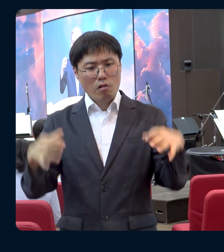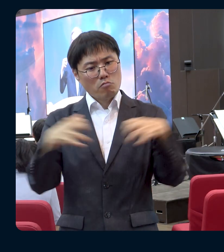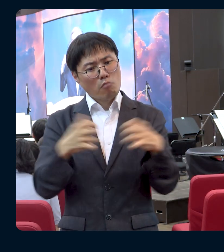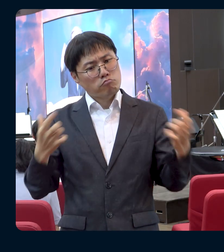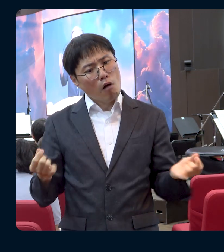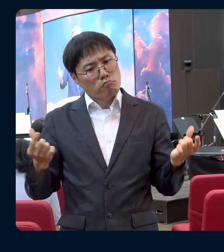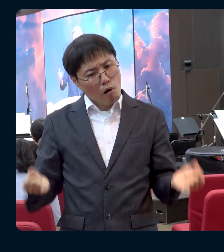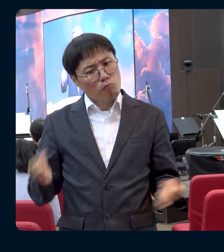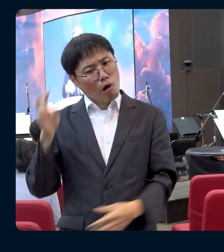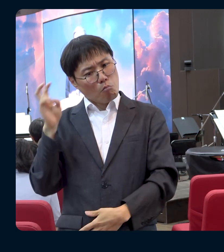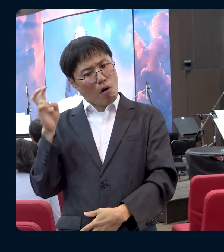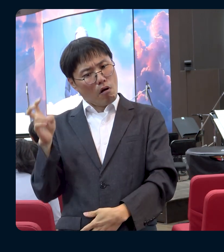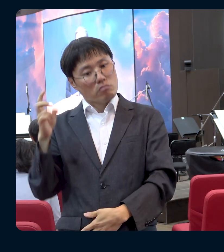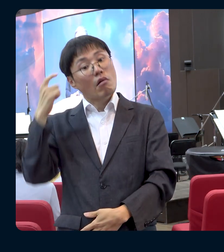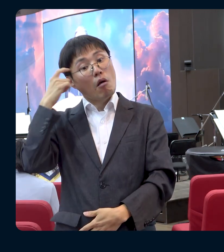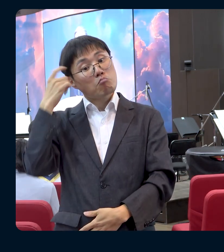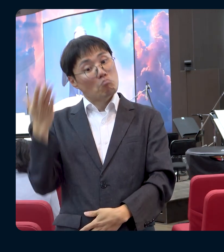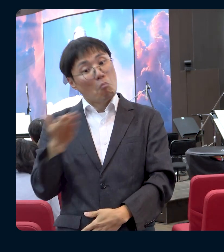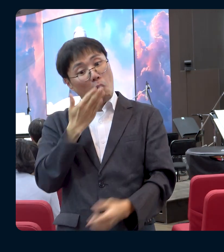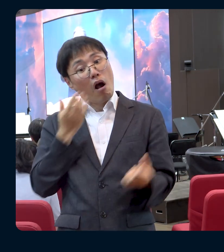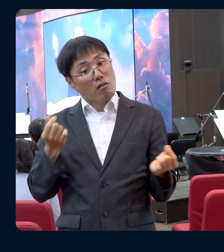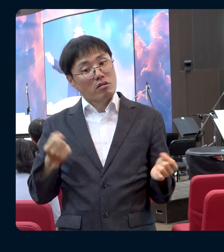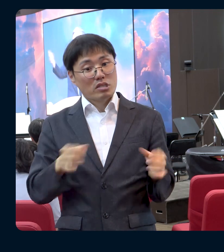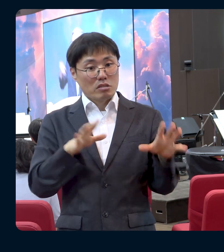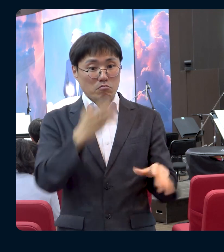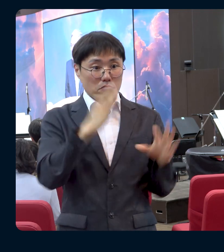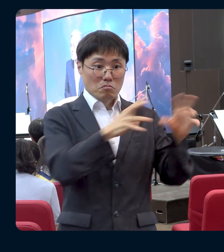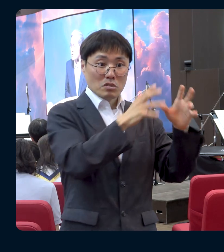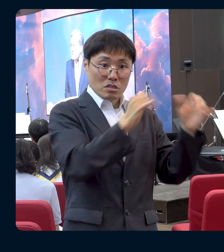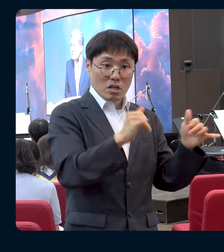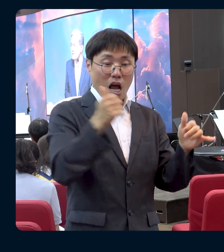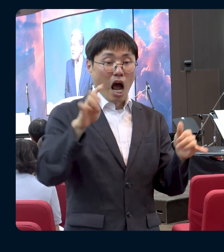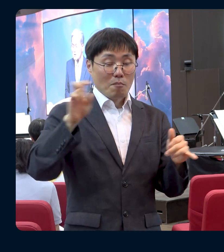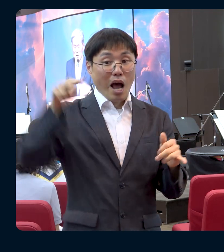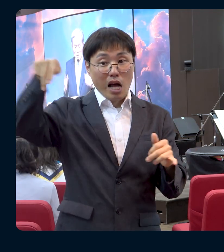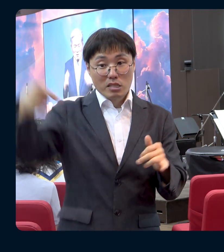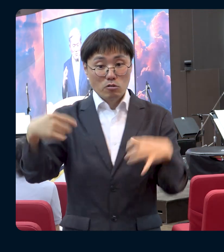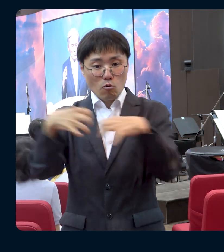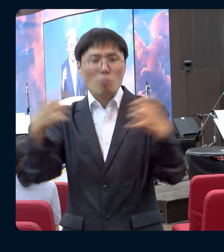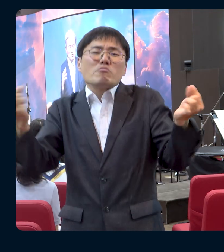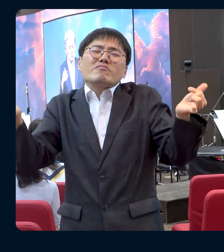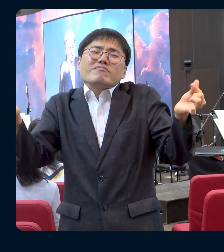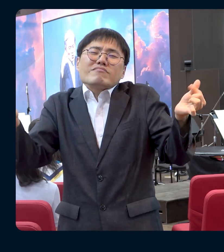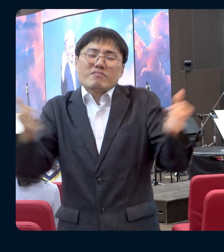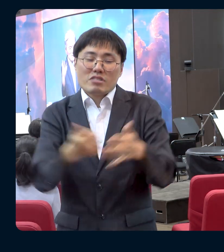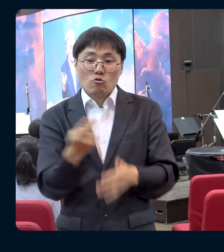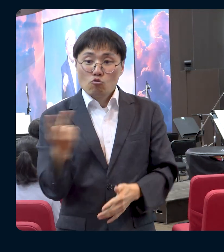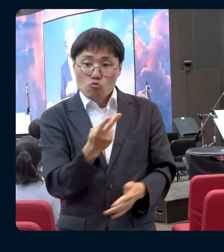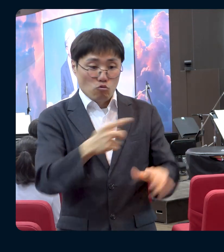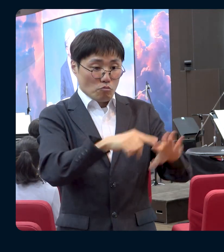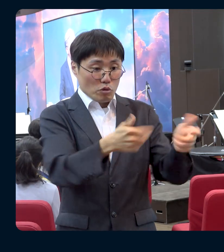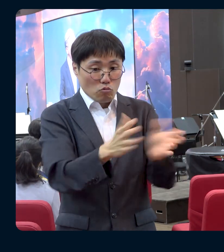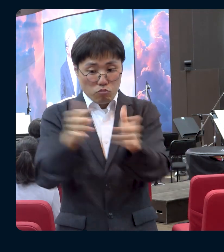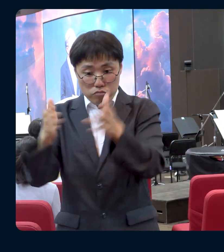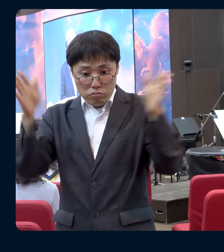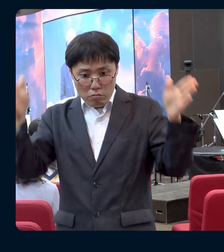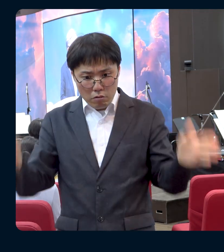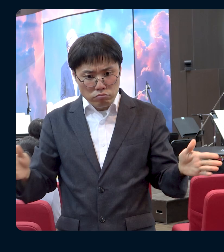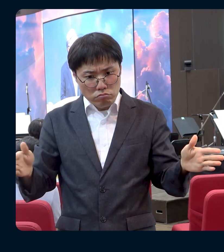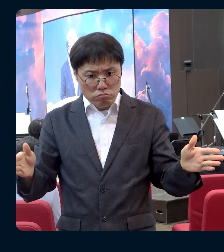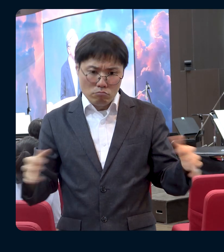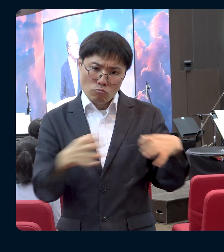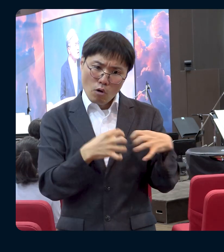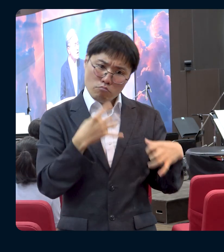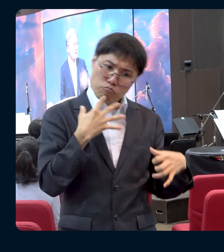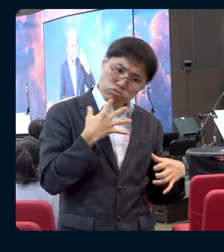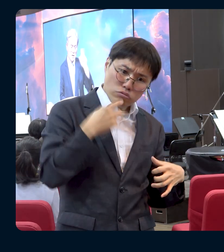아니냐라는 질문을 할 수밖에 없다는 거죠. 지금 이스라엘과 하마스의 전쟁처럼 말이죠. 그냥 이건 두 민족 간의 싸움이지 이걸